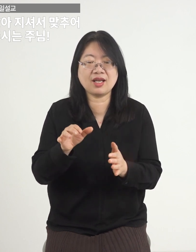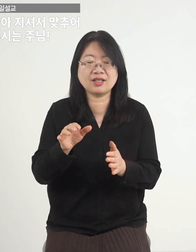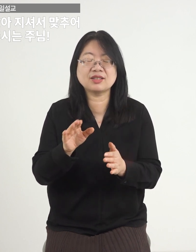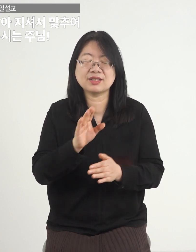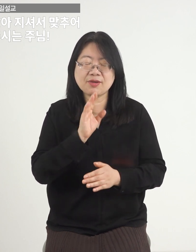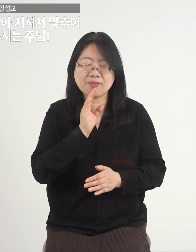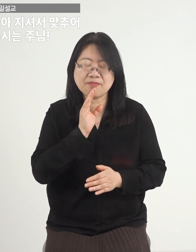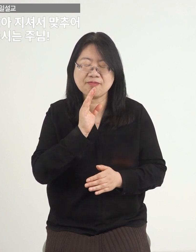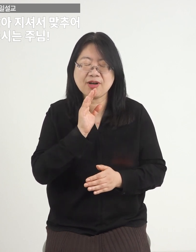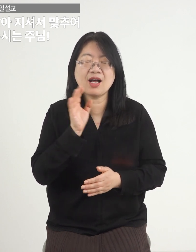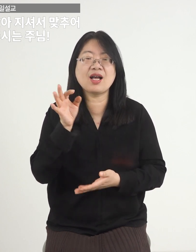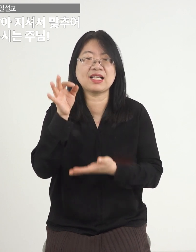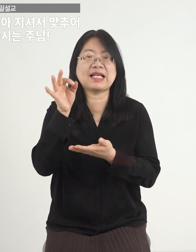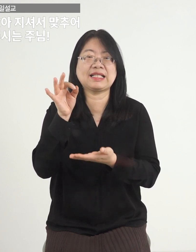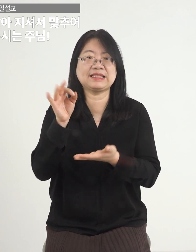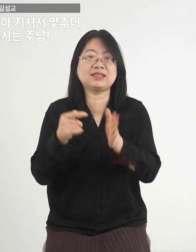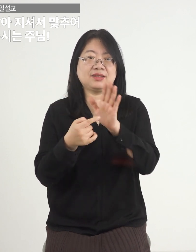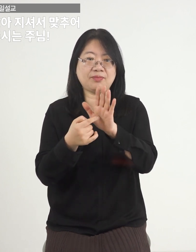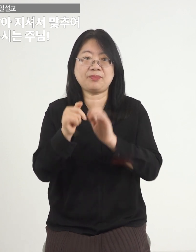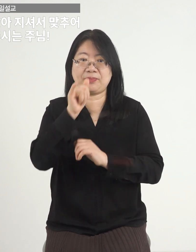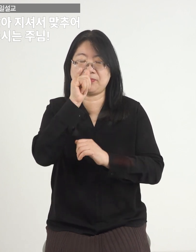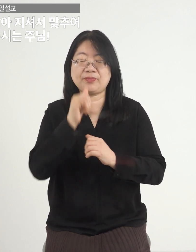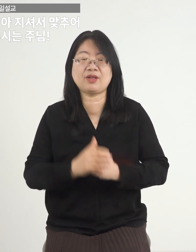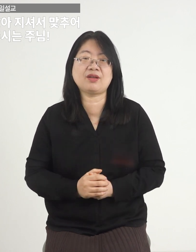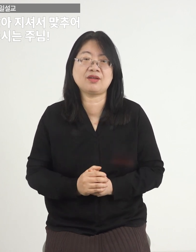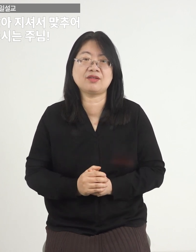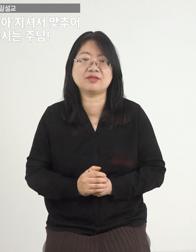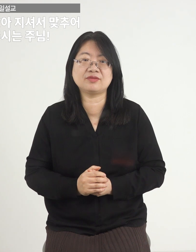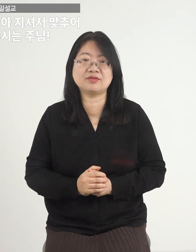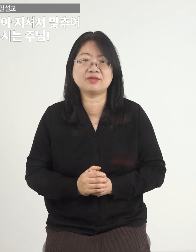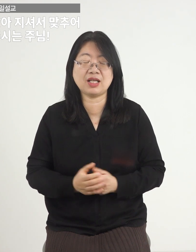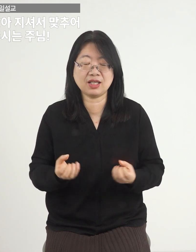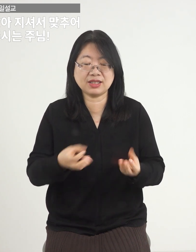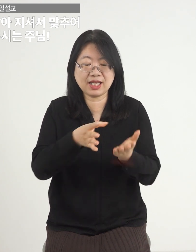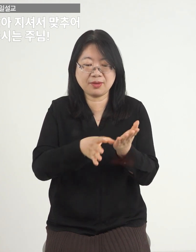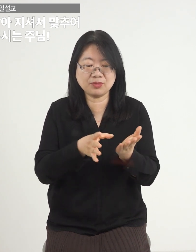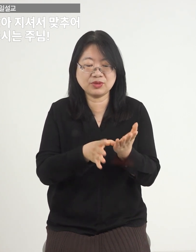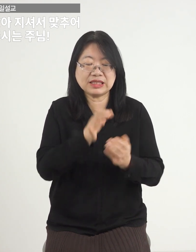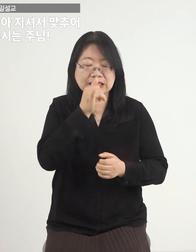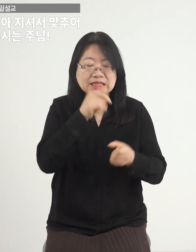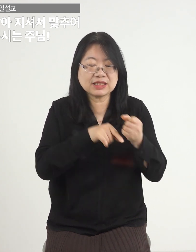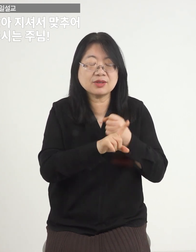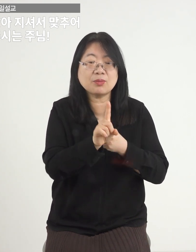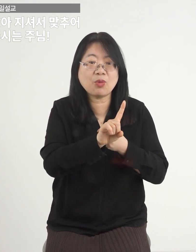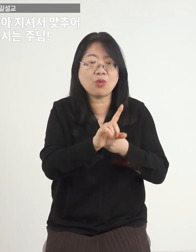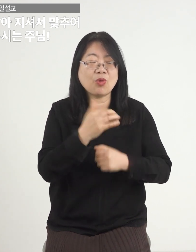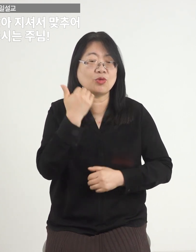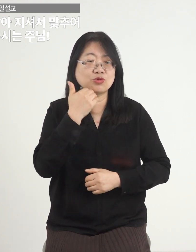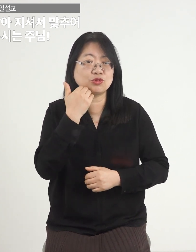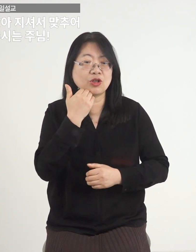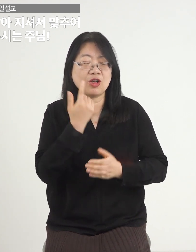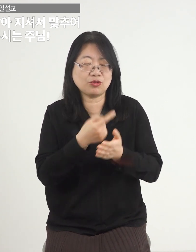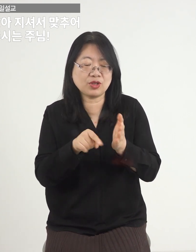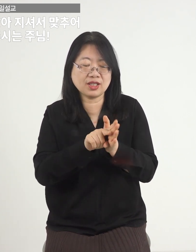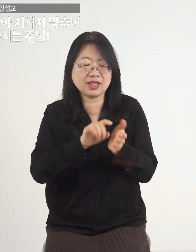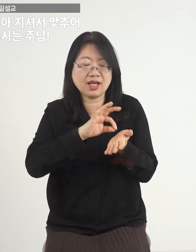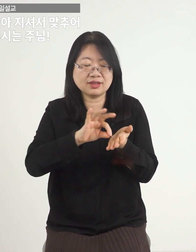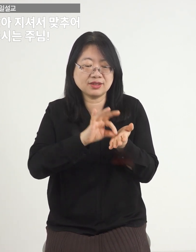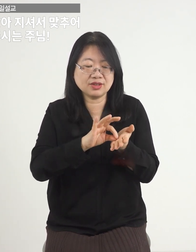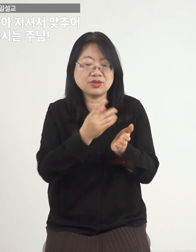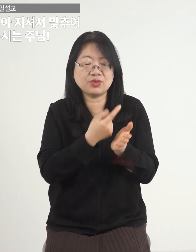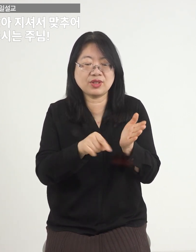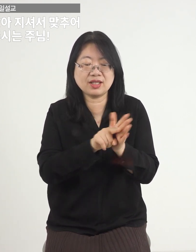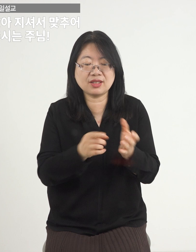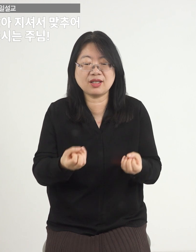발생합니다. 이해가 됩니까, 여러분? 제물이 왜 존재해요? 누군가를 위해서 쓰여지기